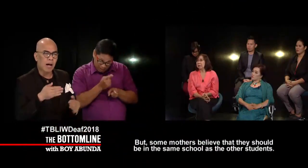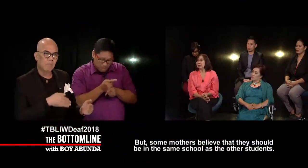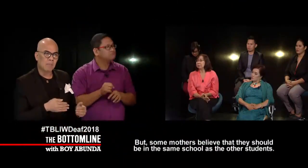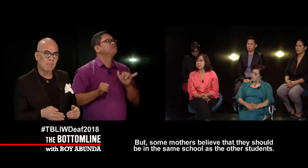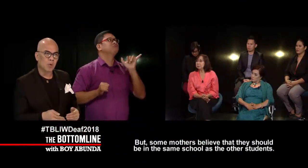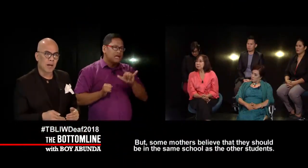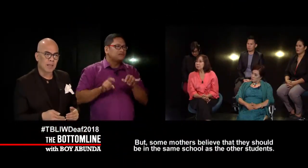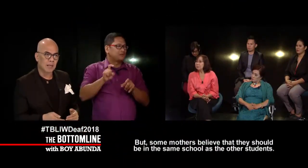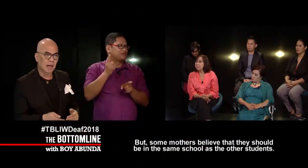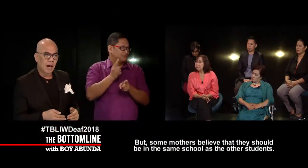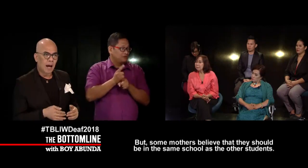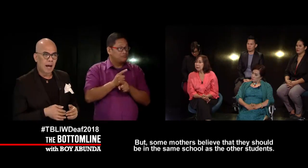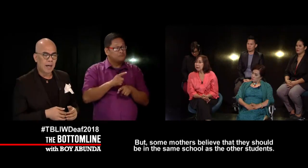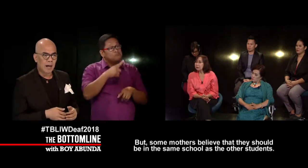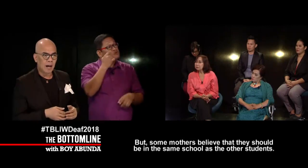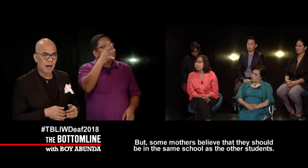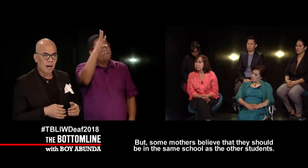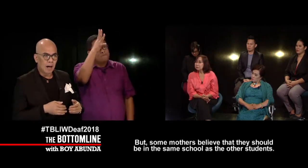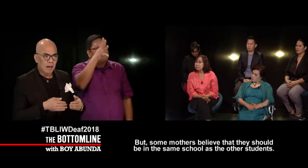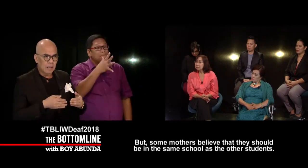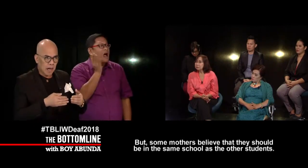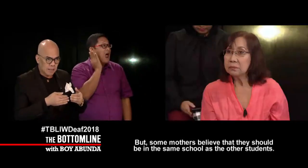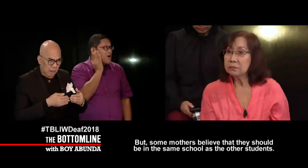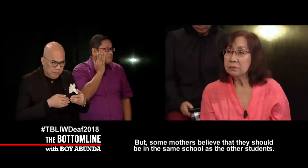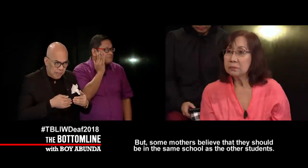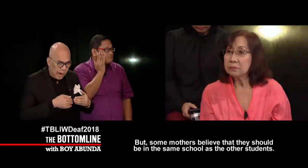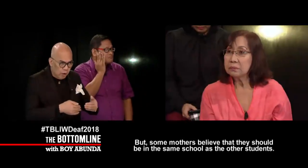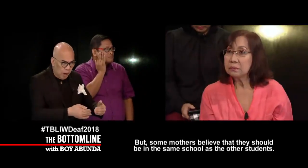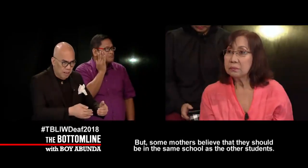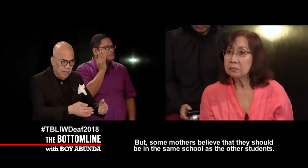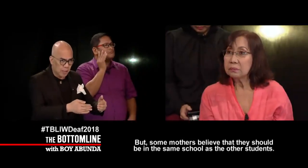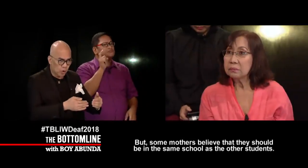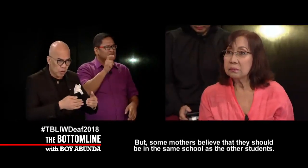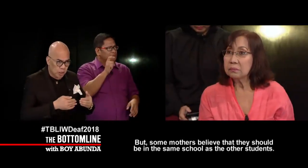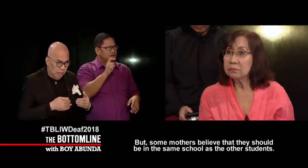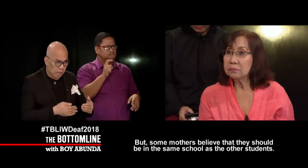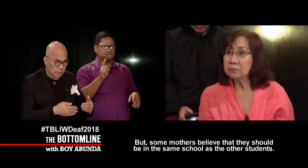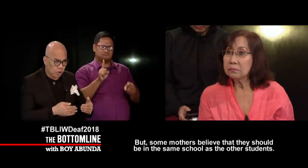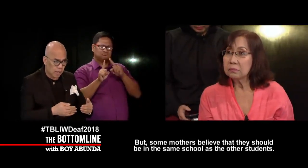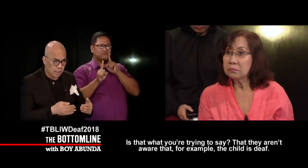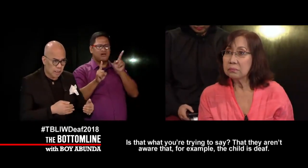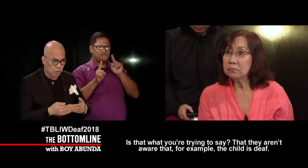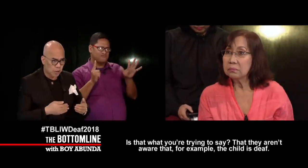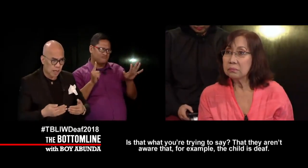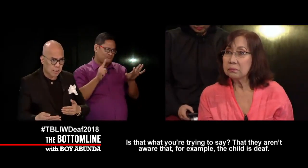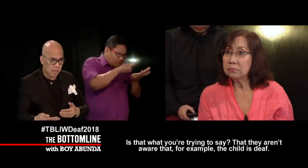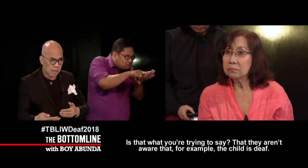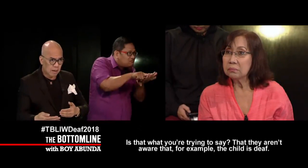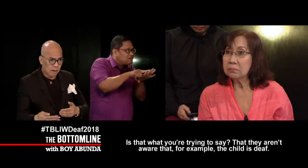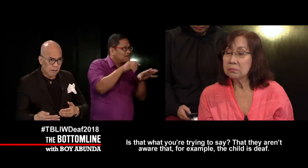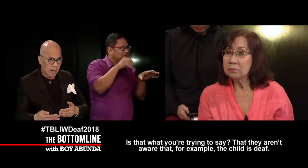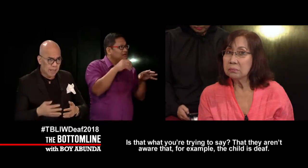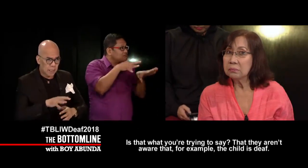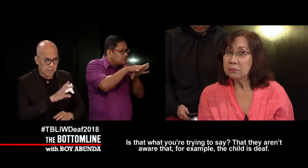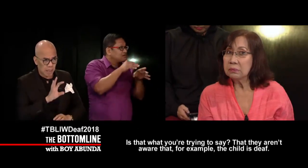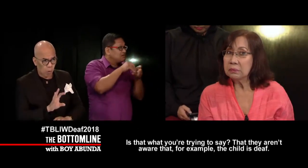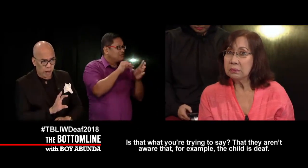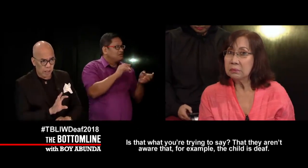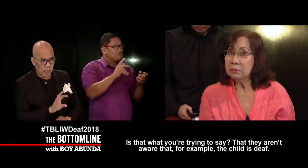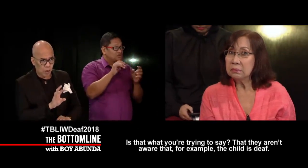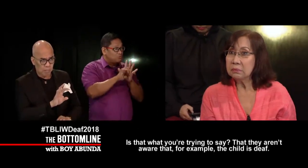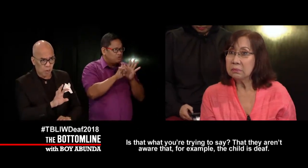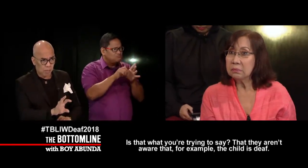Pero ang alam ng mga magulang kasi ay dapat ihalo lamang sila doon sa mga ibang estudyante. Is that what you're trying to say? Na hindi naman